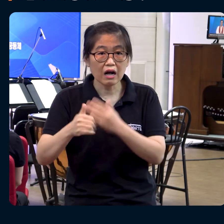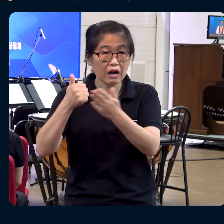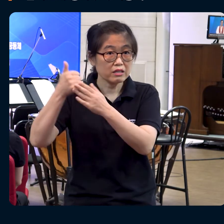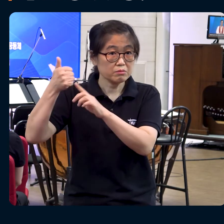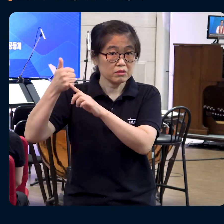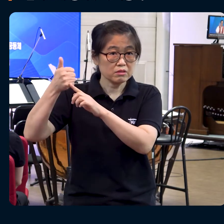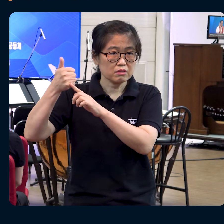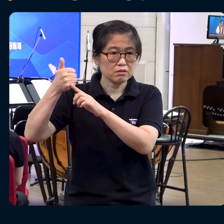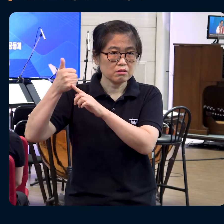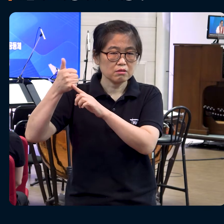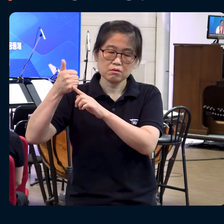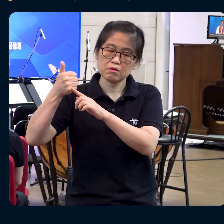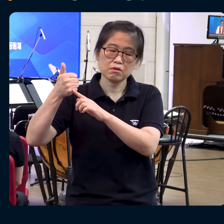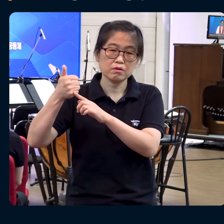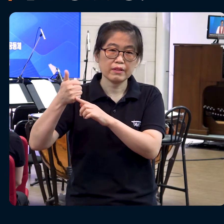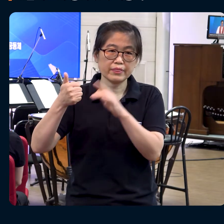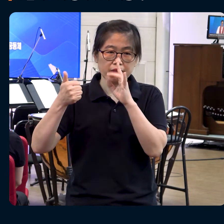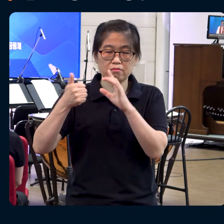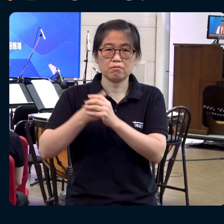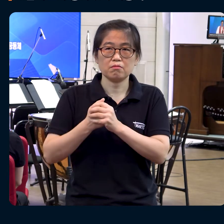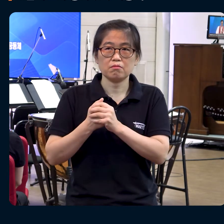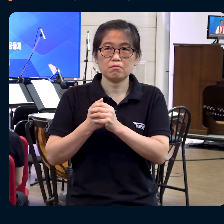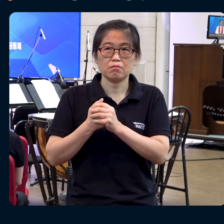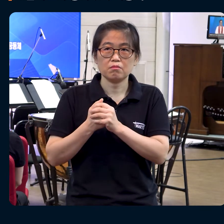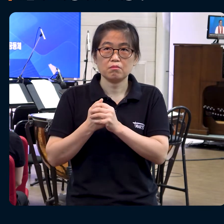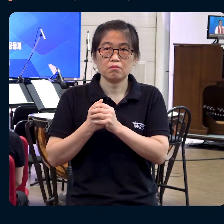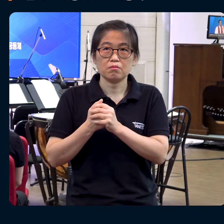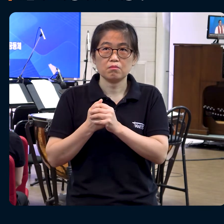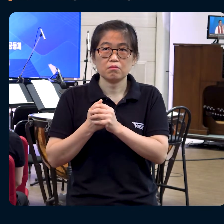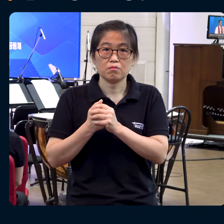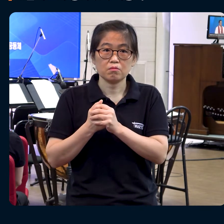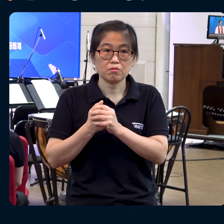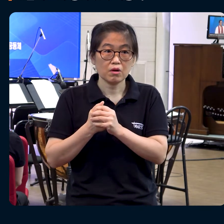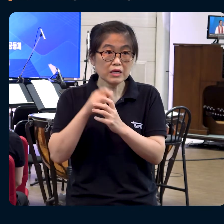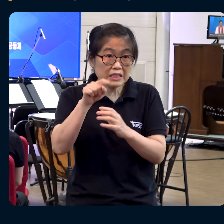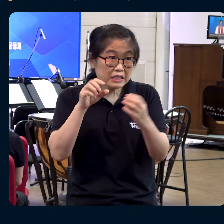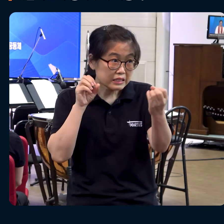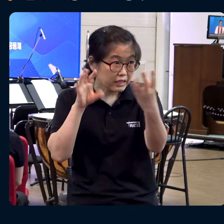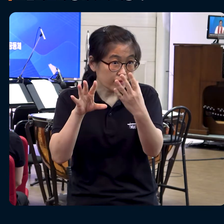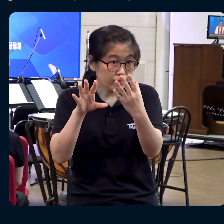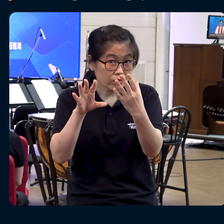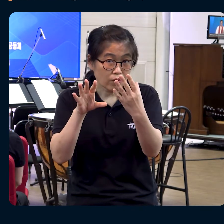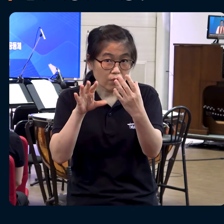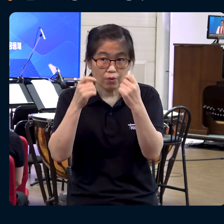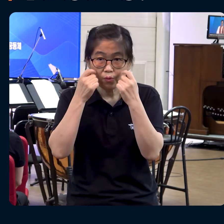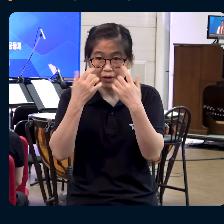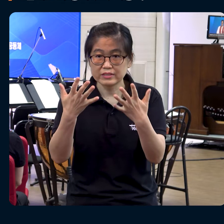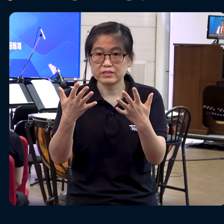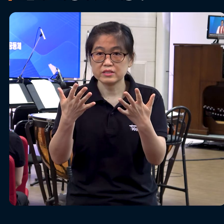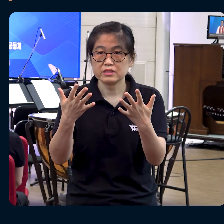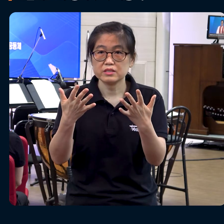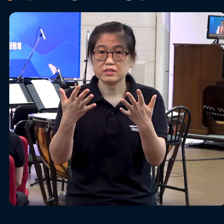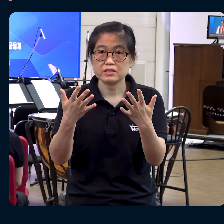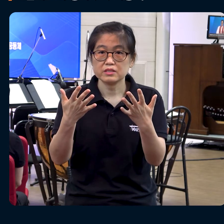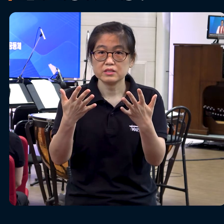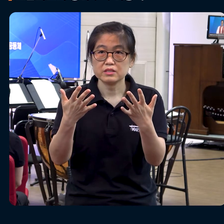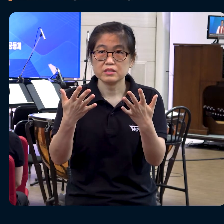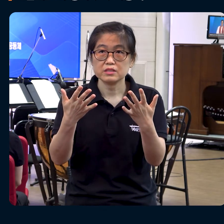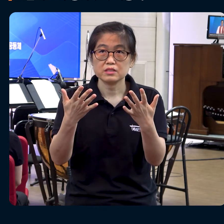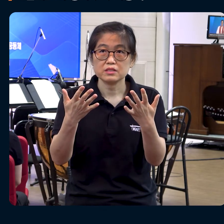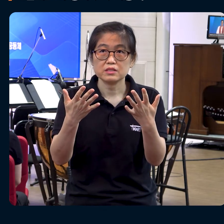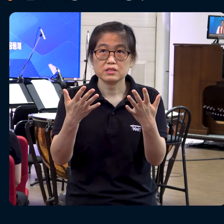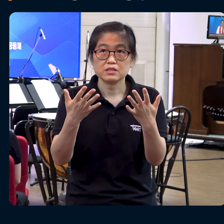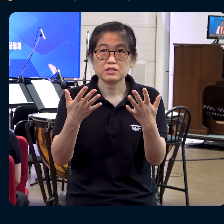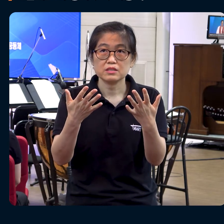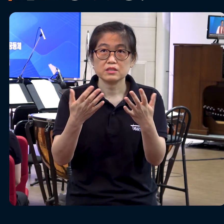가능하냐 라고 하는 생각을 가질 수밖에. 자, 그런데 여러분, 이 대답도 너무나 분명하게 나오죠.